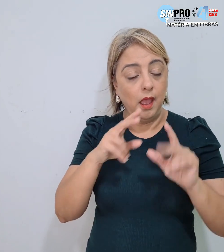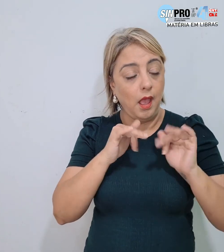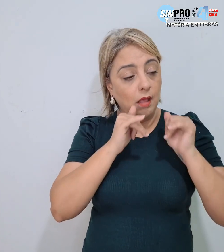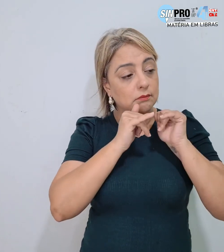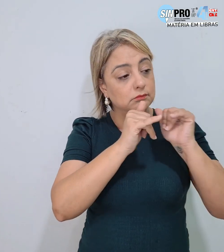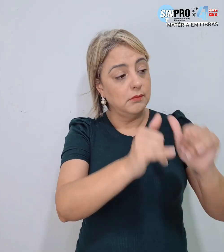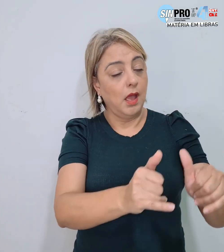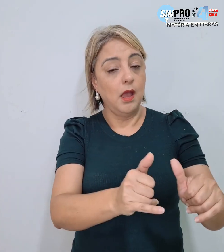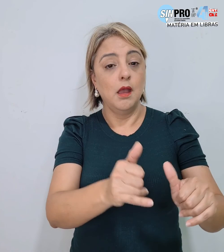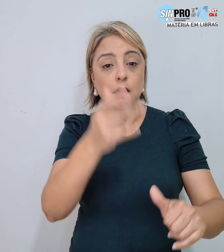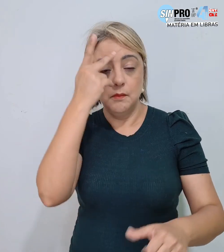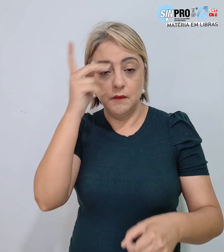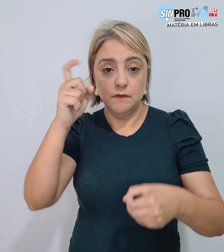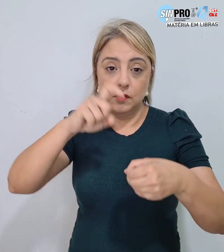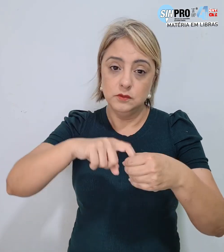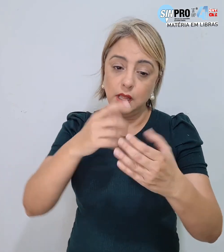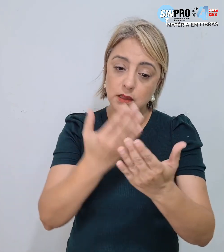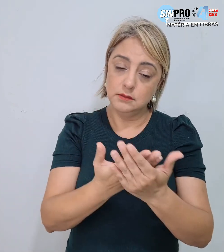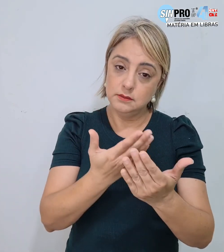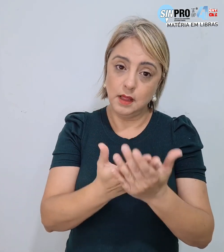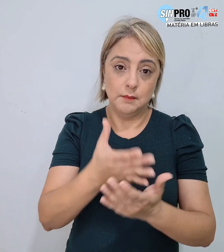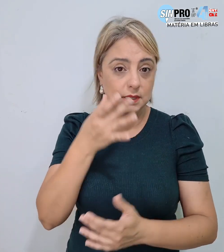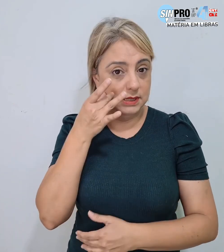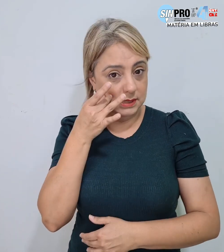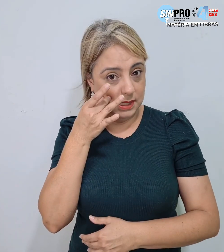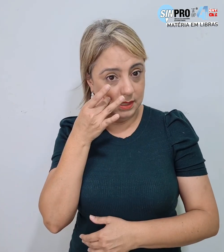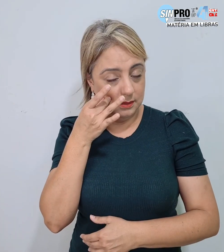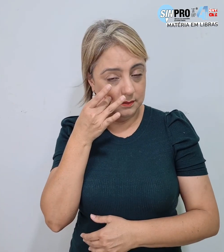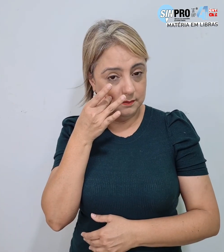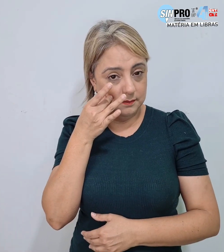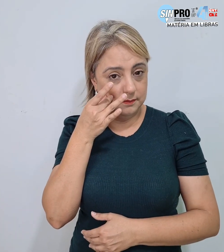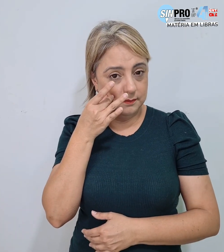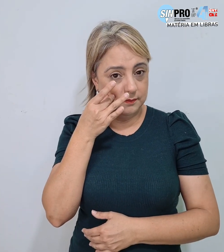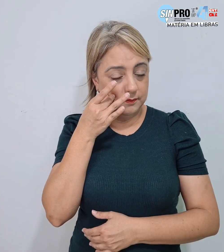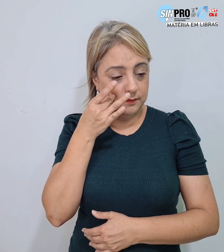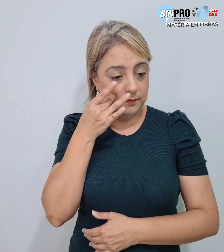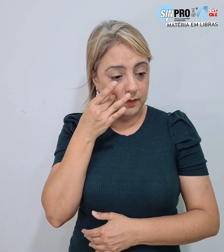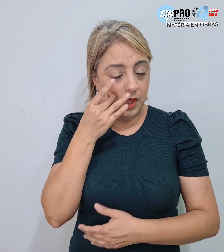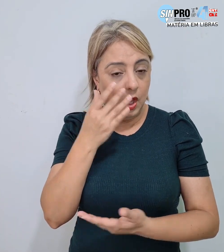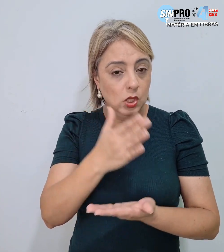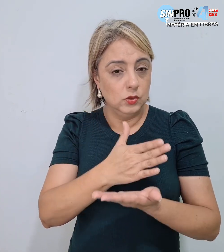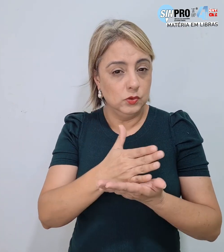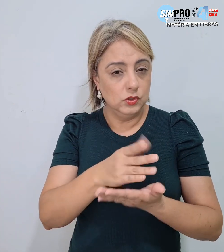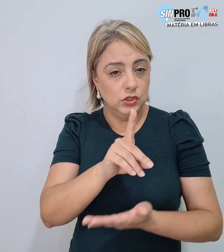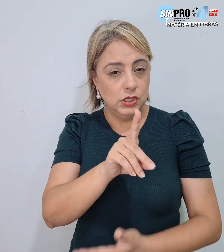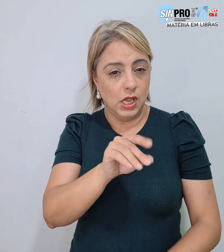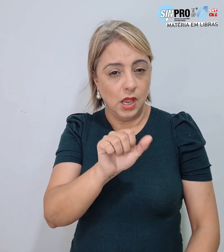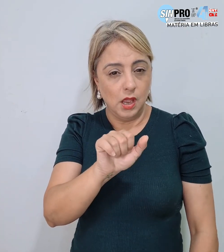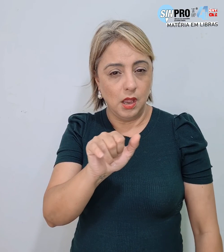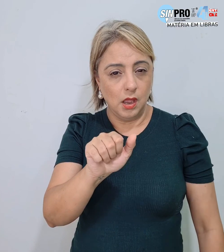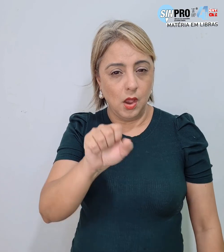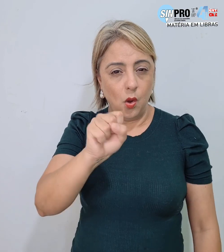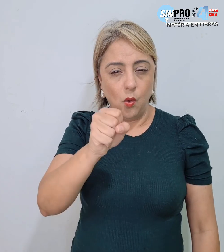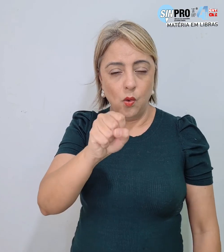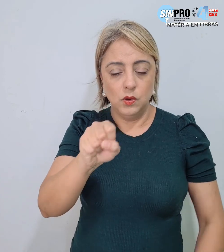e Para retomar atividades presenciais e a partir de 8 de setembro